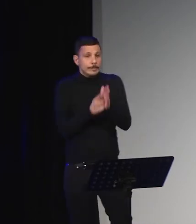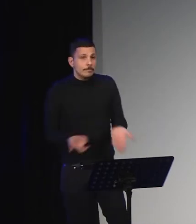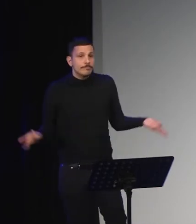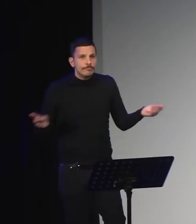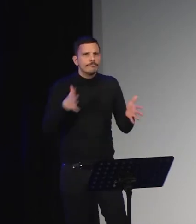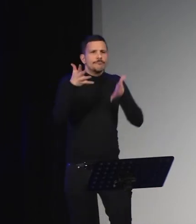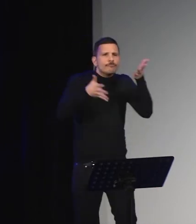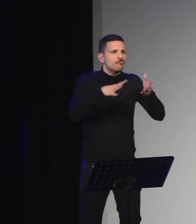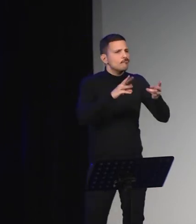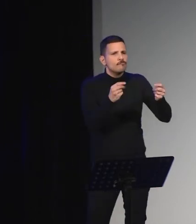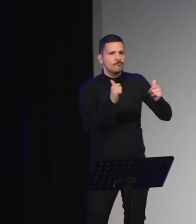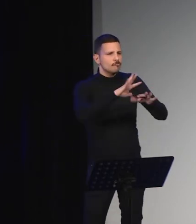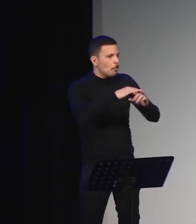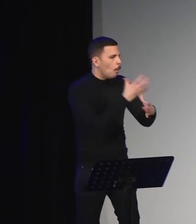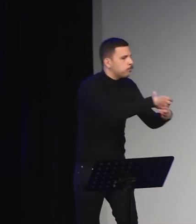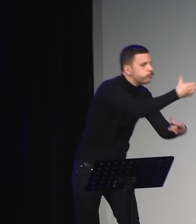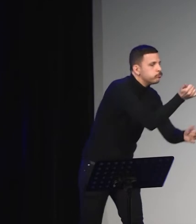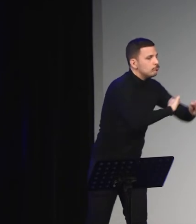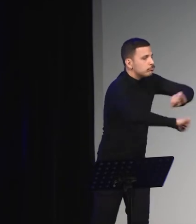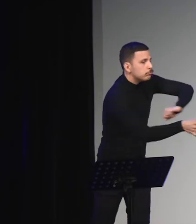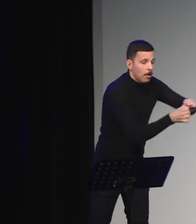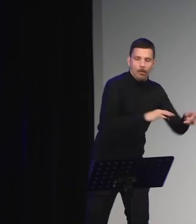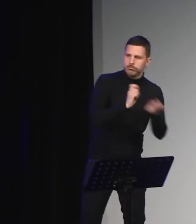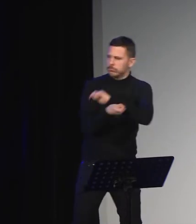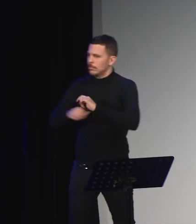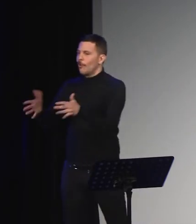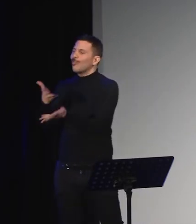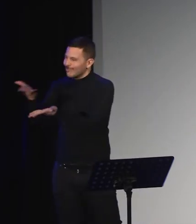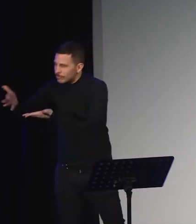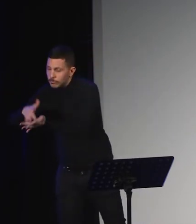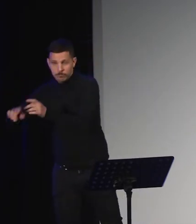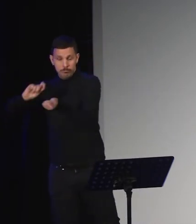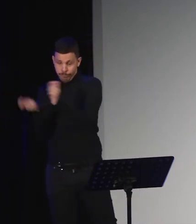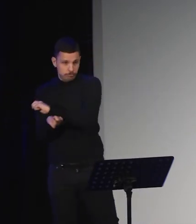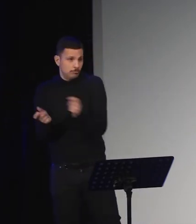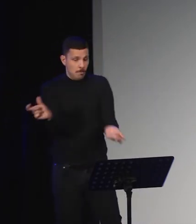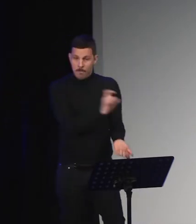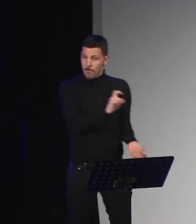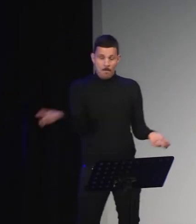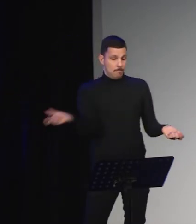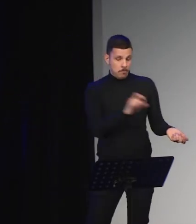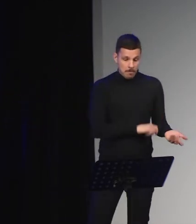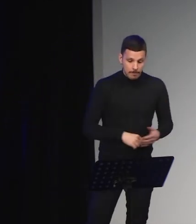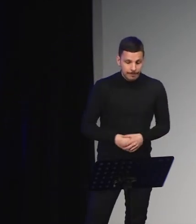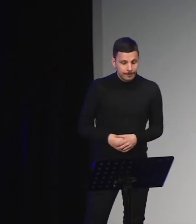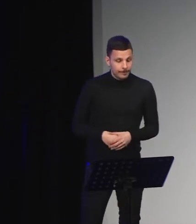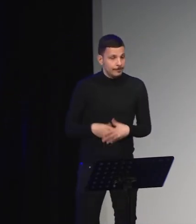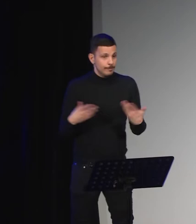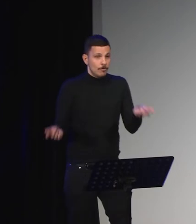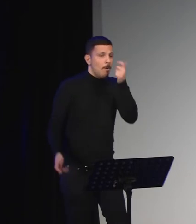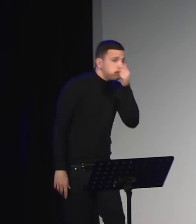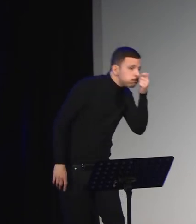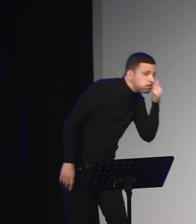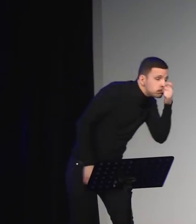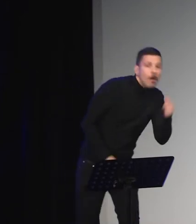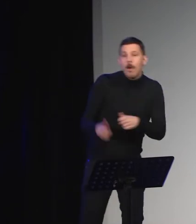Dans les maternités, tous les jours, on passe d'un nouveau-né à l'autre, d'une naissance à l'autre, d'un bracelet à l'autre, d'une infirmière à